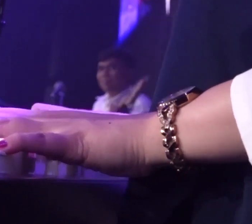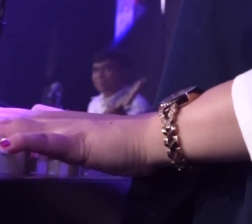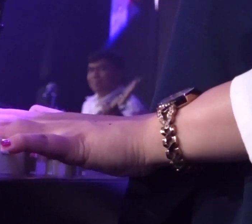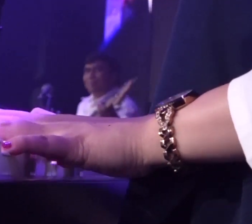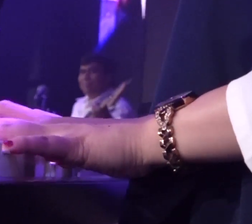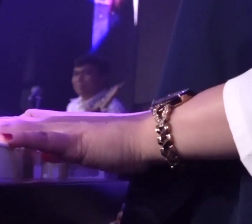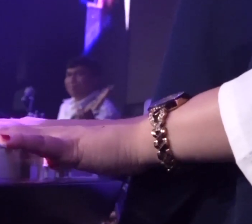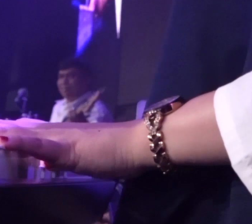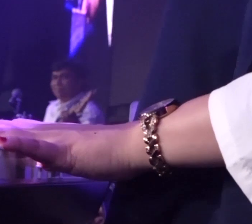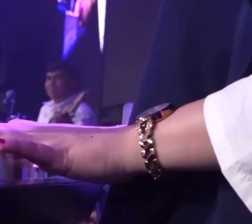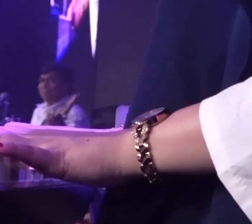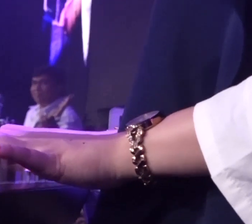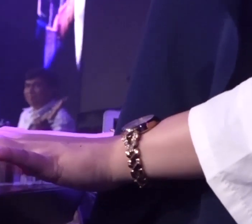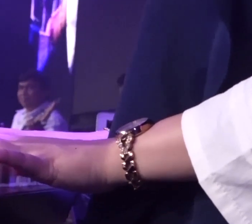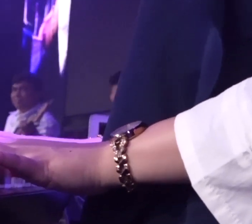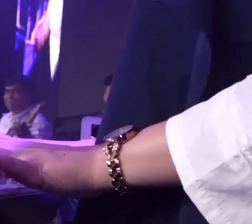Amin.